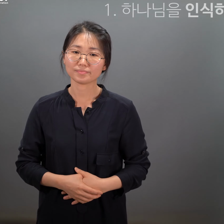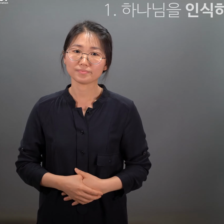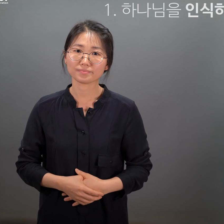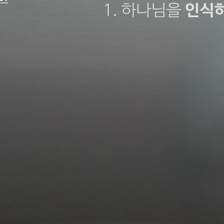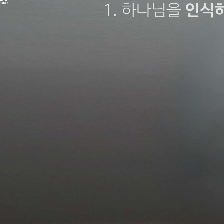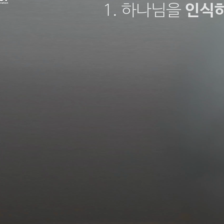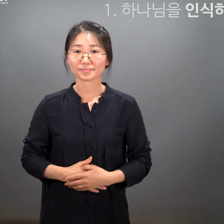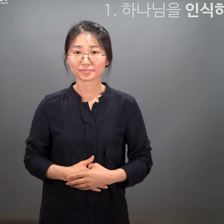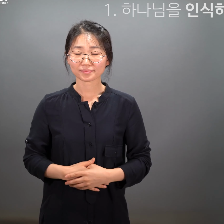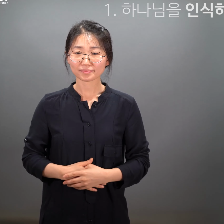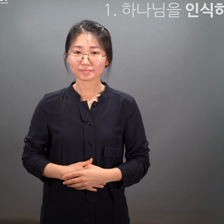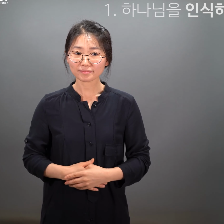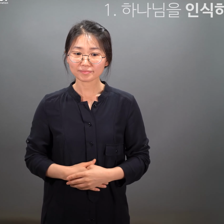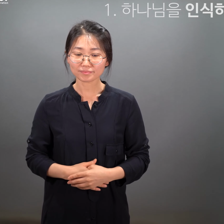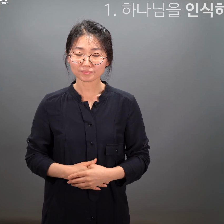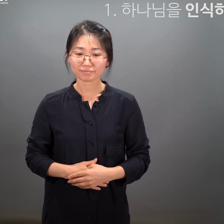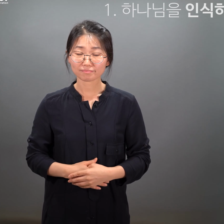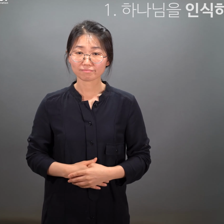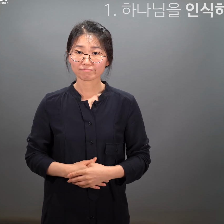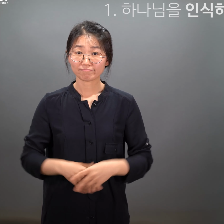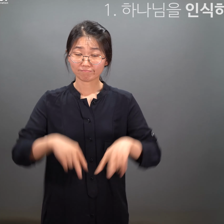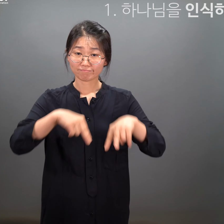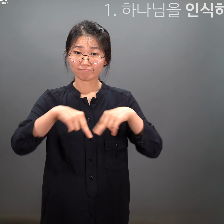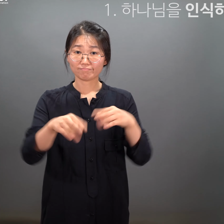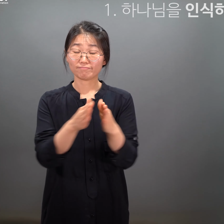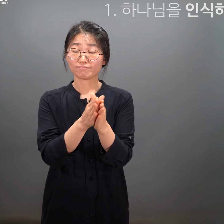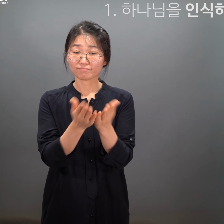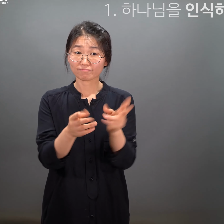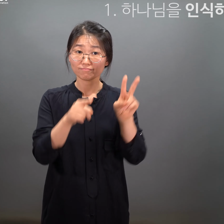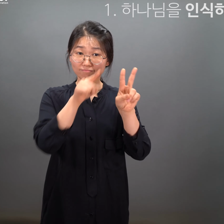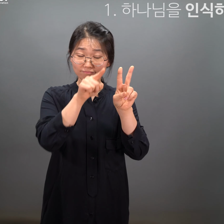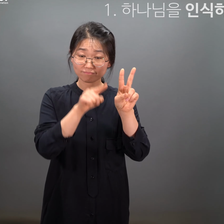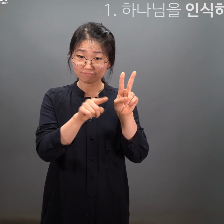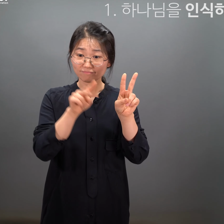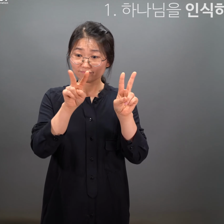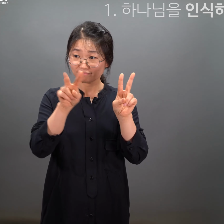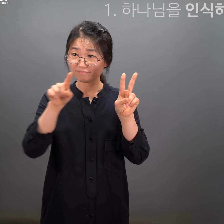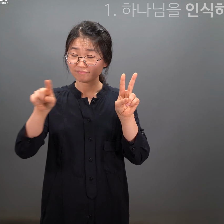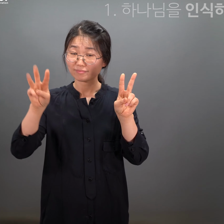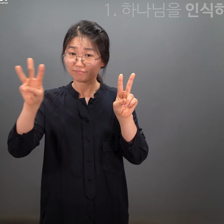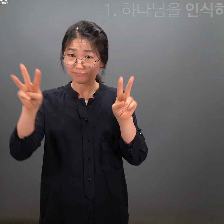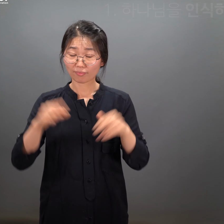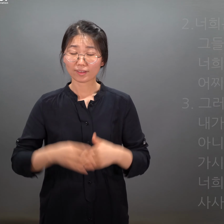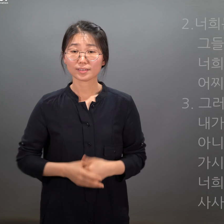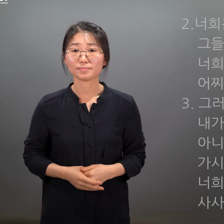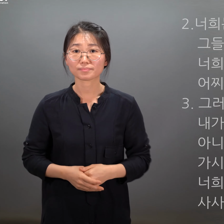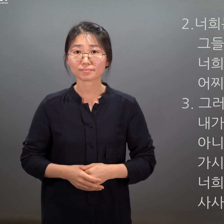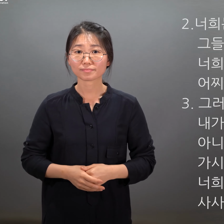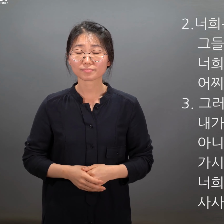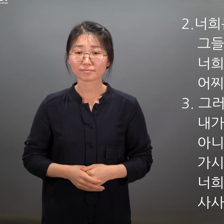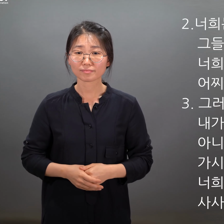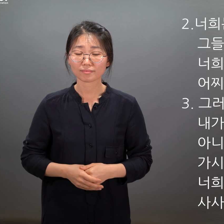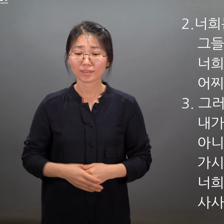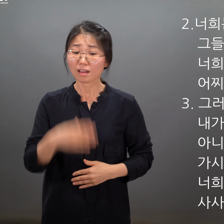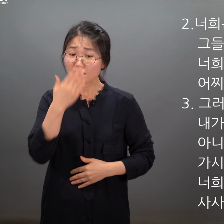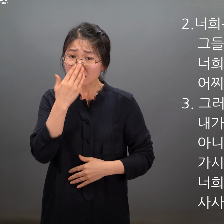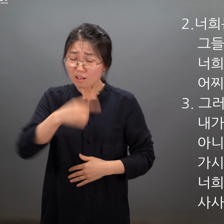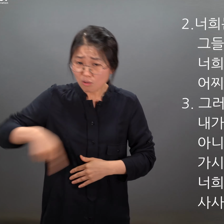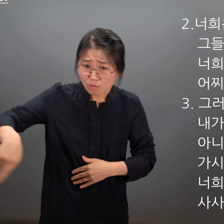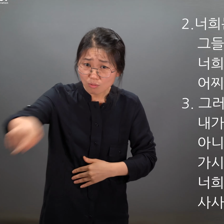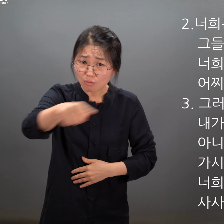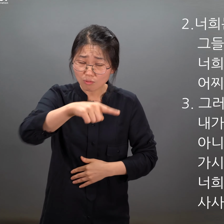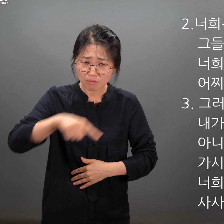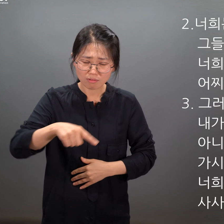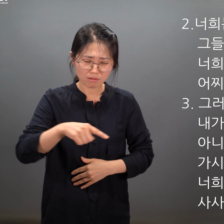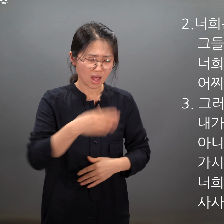우리 사사기 2장 2절부터 3절까지 한번 말씀을 볼까요? 너희는 이 땅의